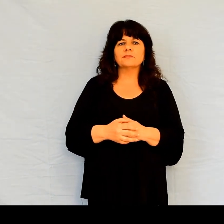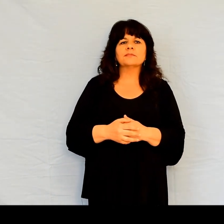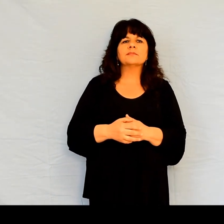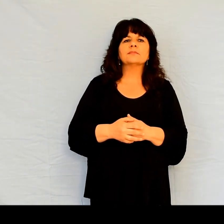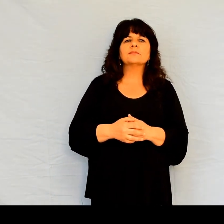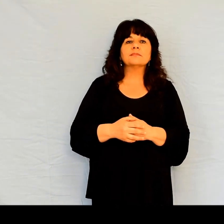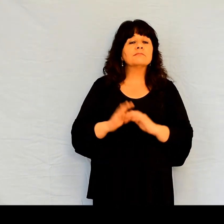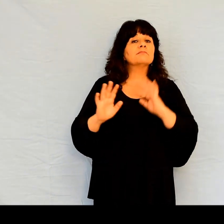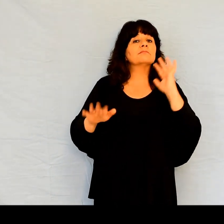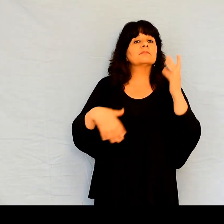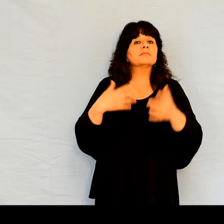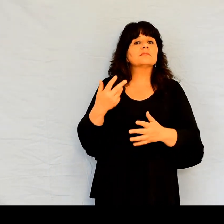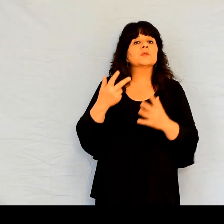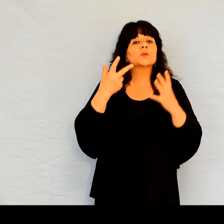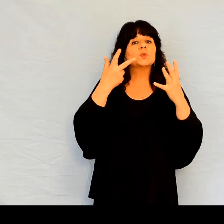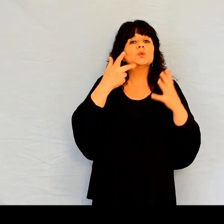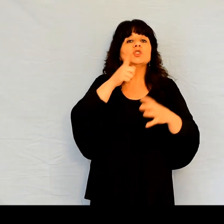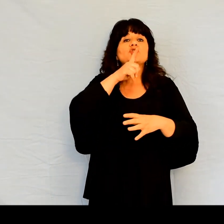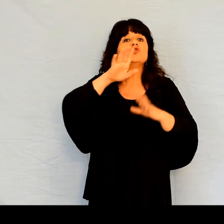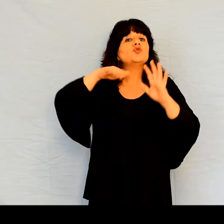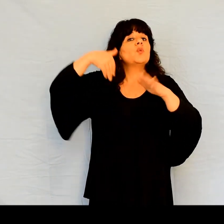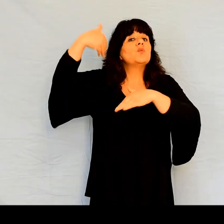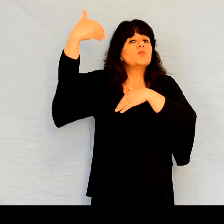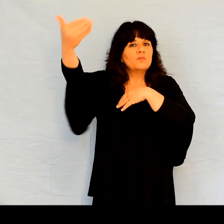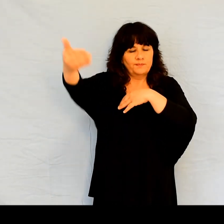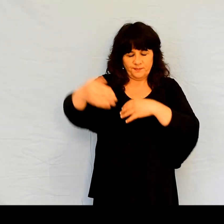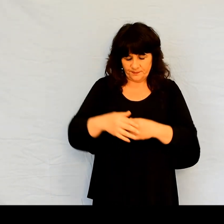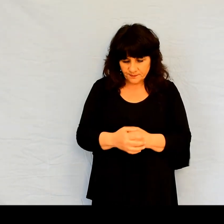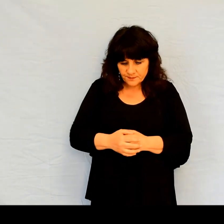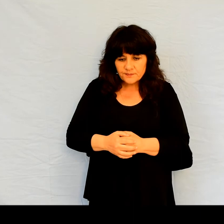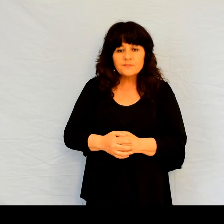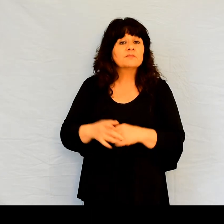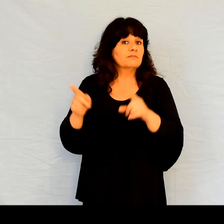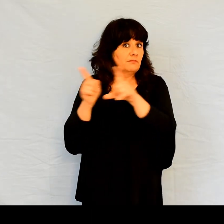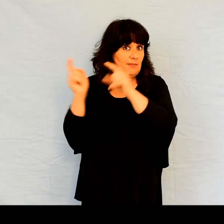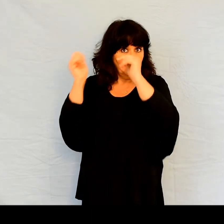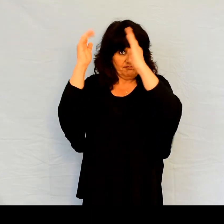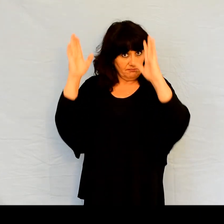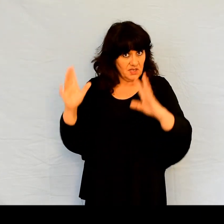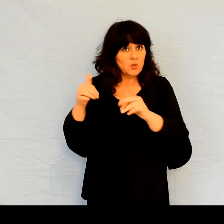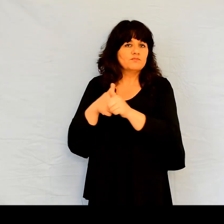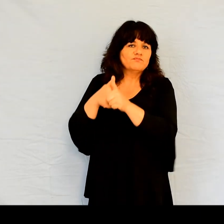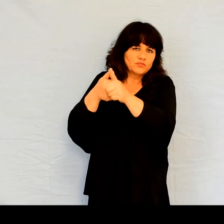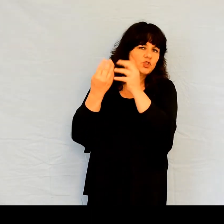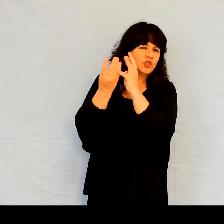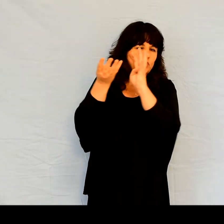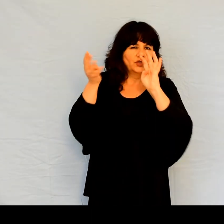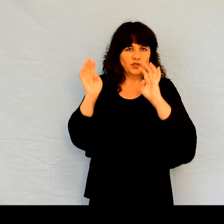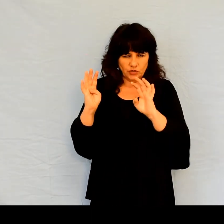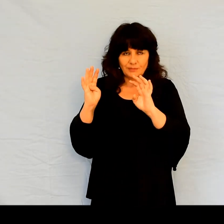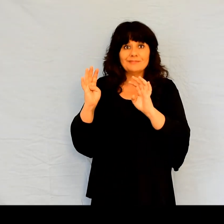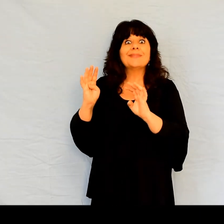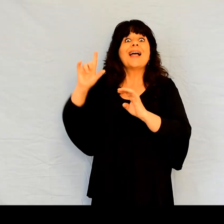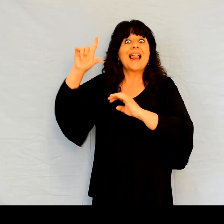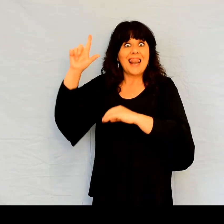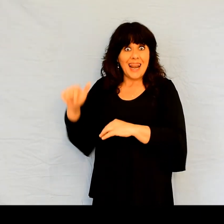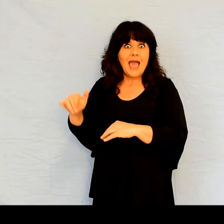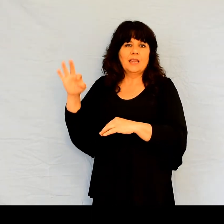8 jours plus tard, les disciples se trouvaient de nouveau dans la maison, et Thomas était avec eux.